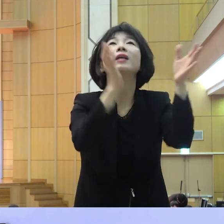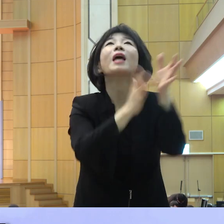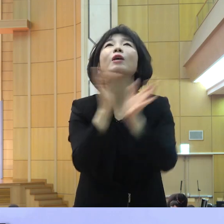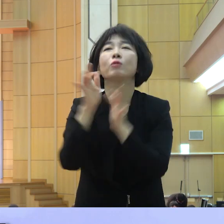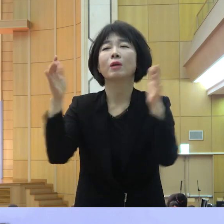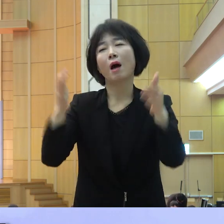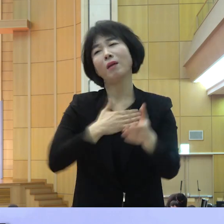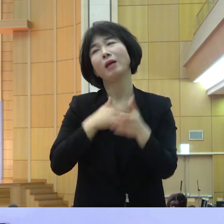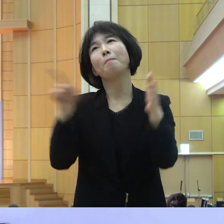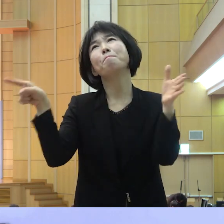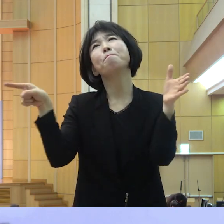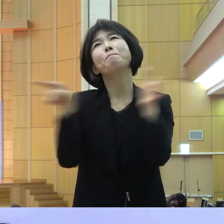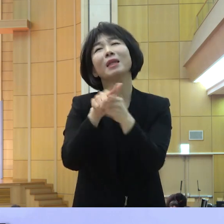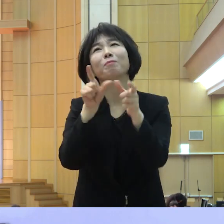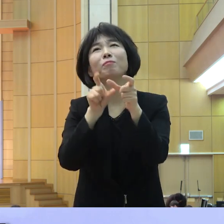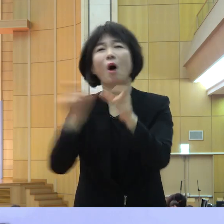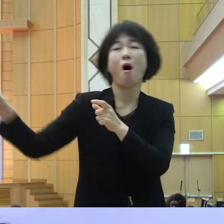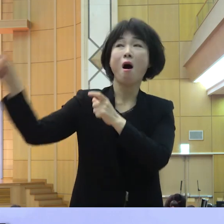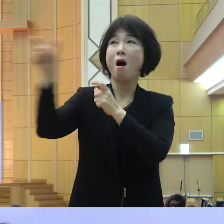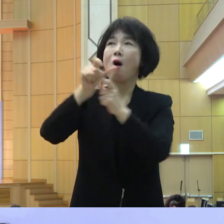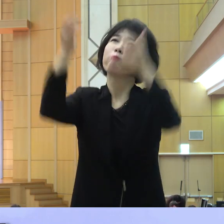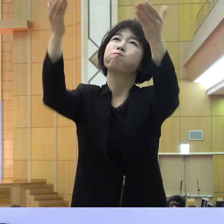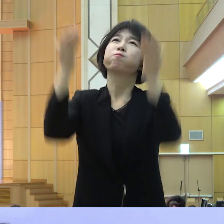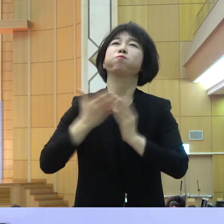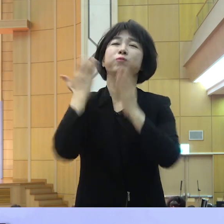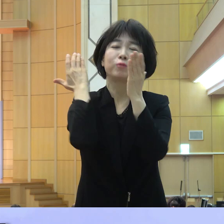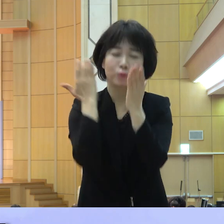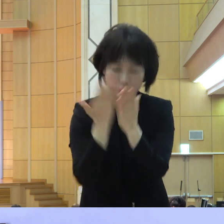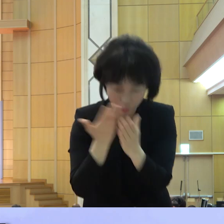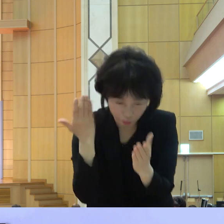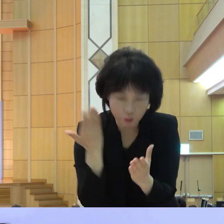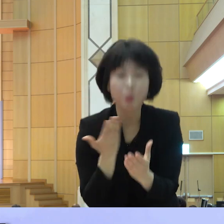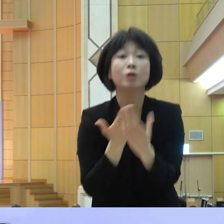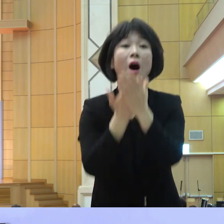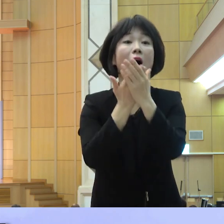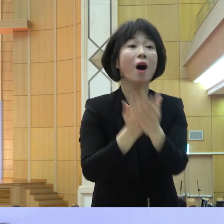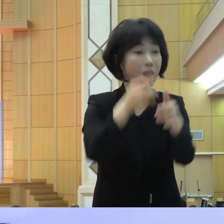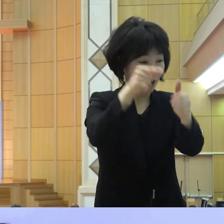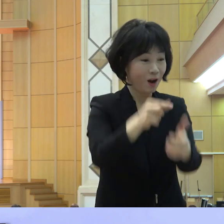귀한 예수 한 번 더 찬양합니다. 예수 믿는 것은